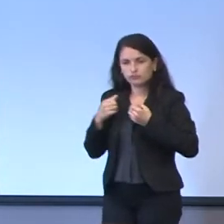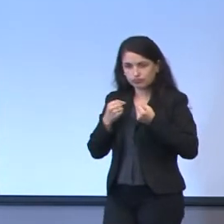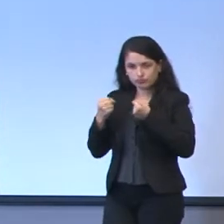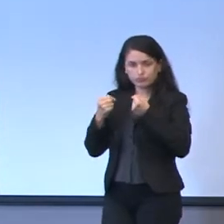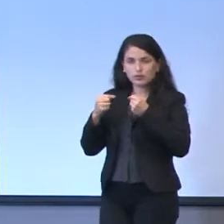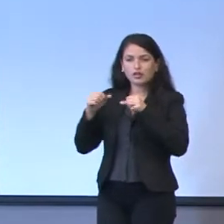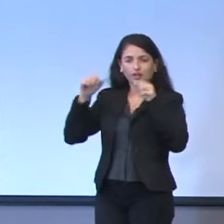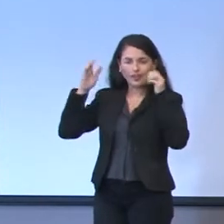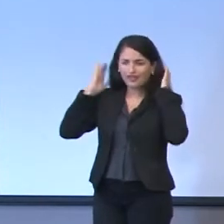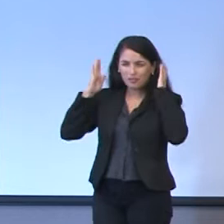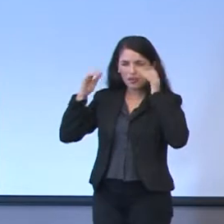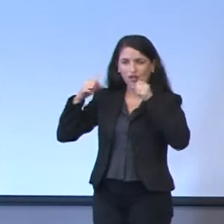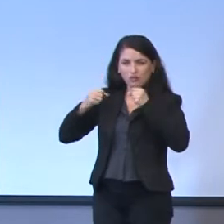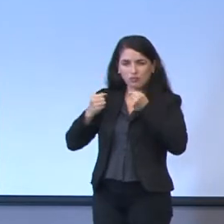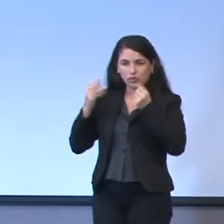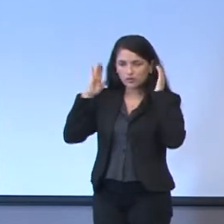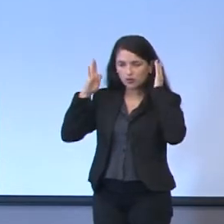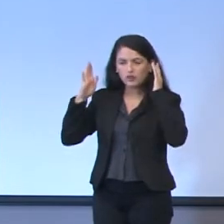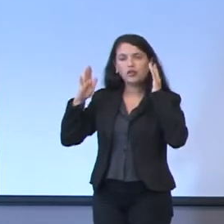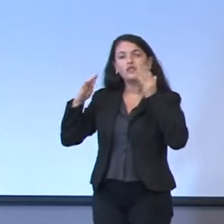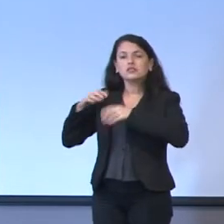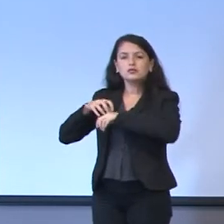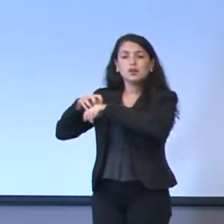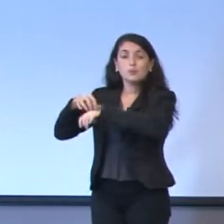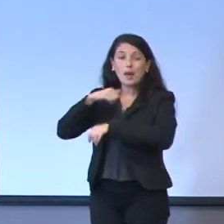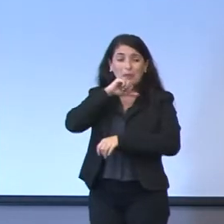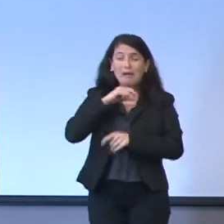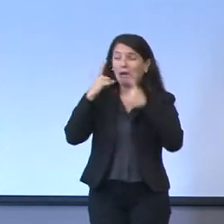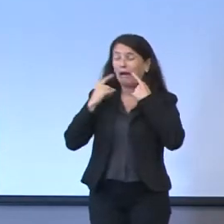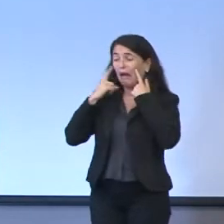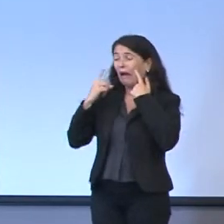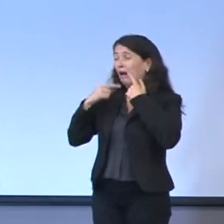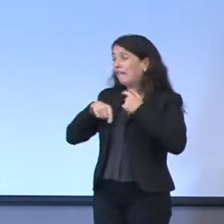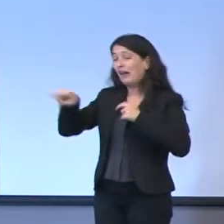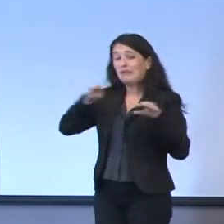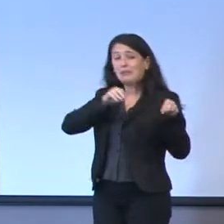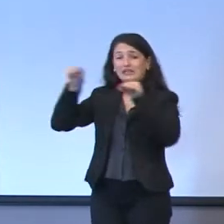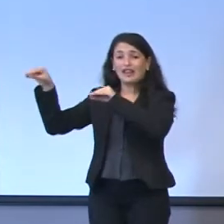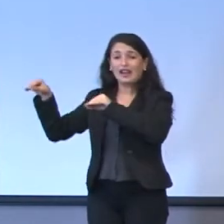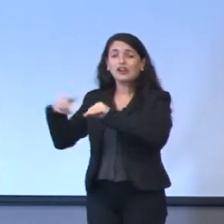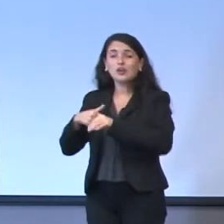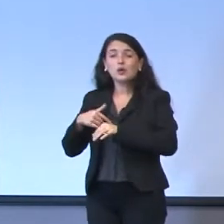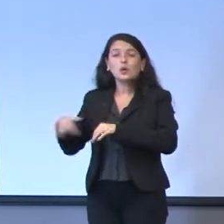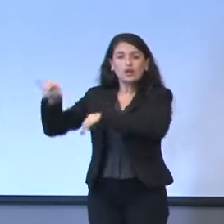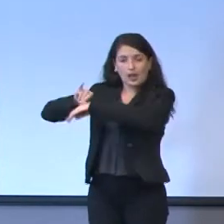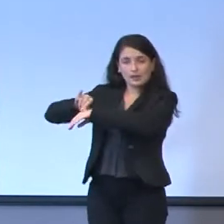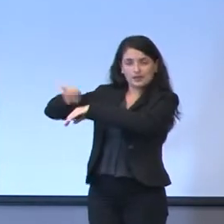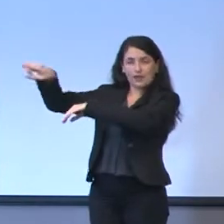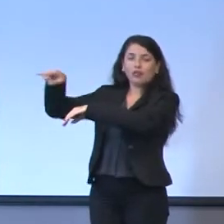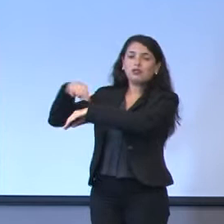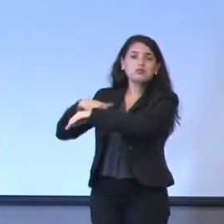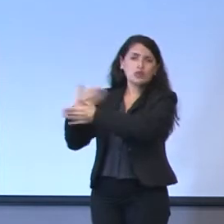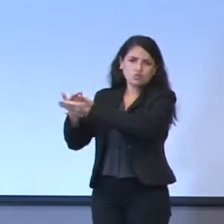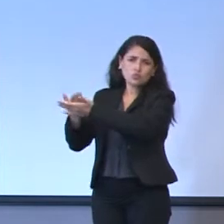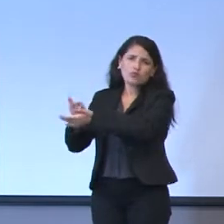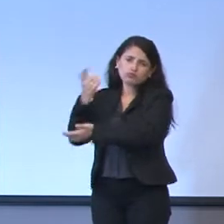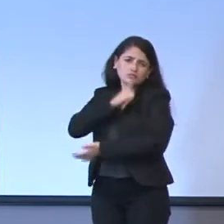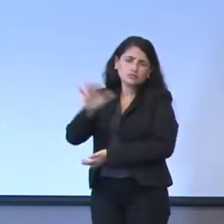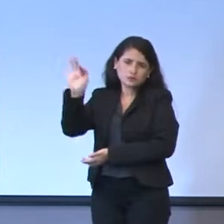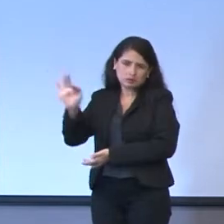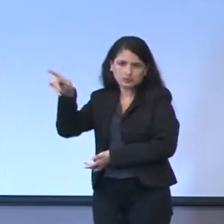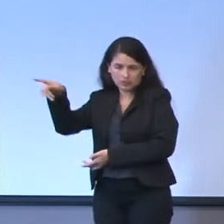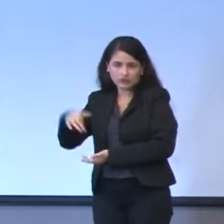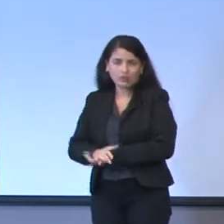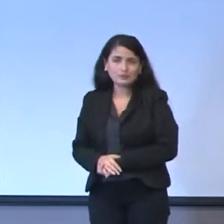numa pensão, minha mãe chorando, e eu ficando em Campo Grande para estudar, para fazer faculdade.